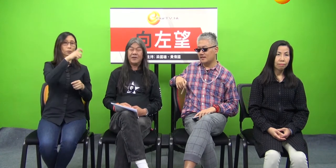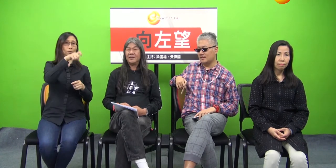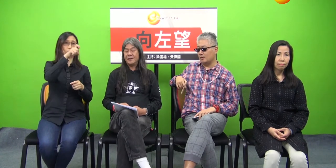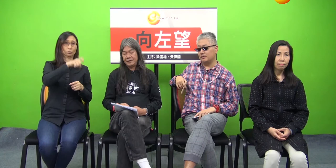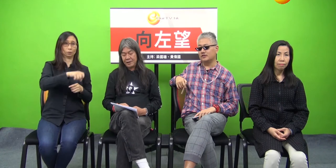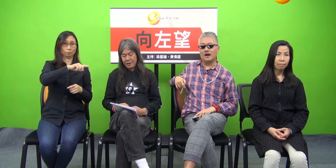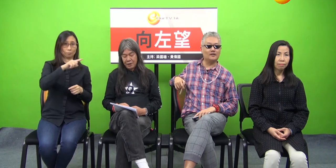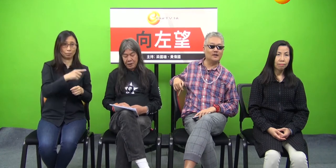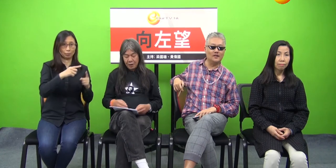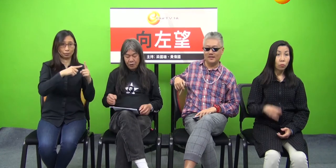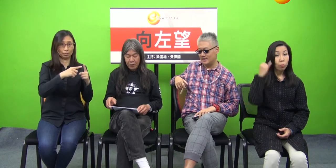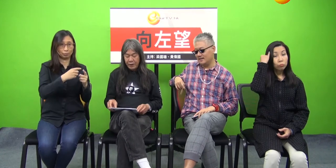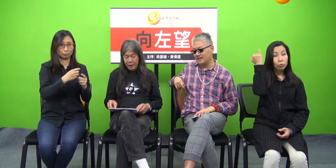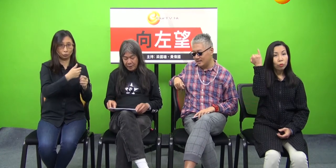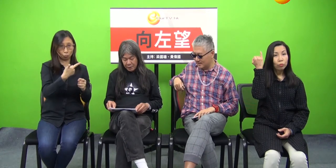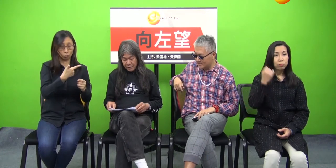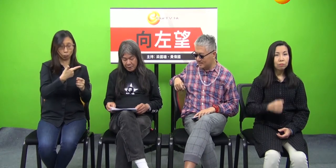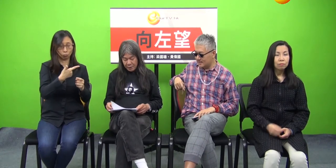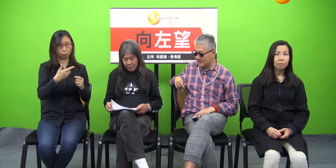係咪？ 即係我估多咯。 咁所以。